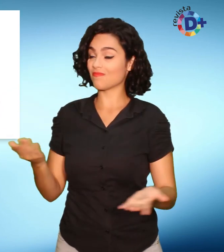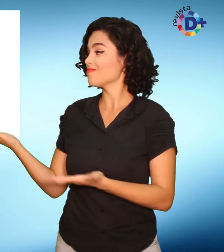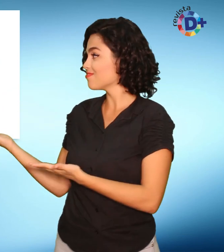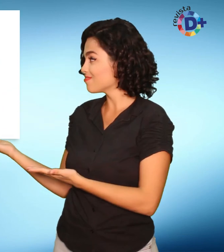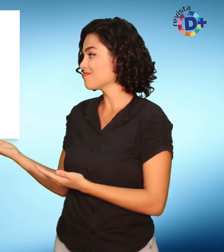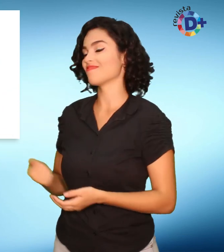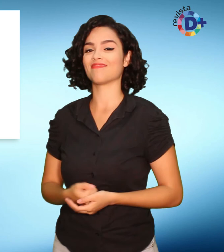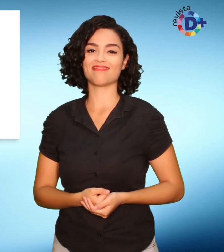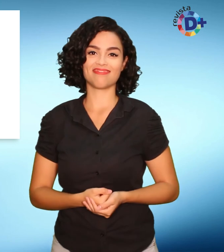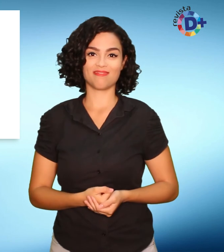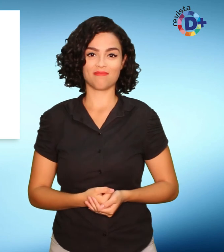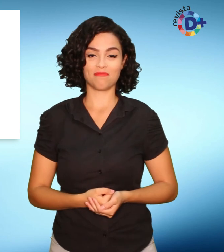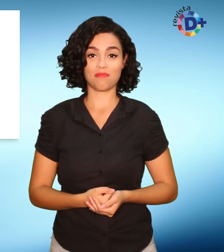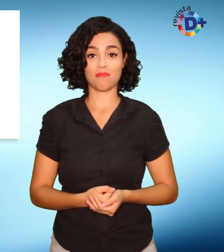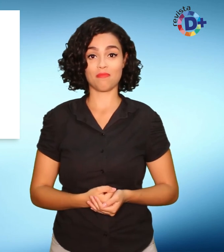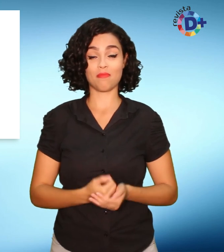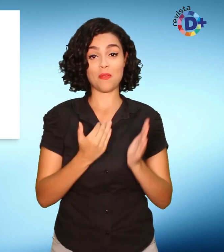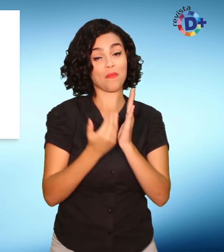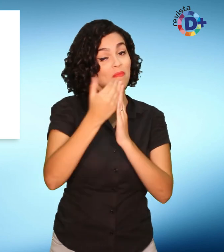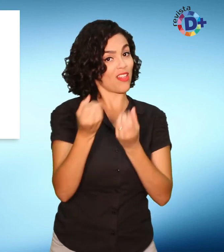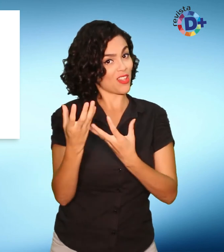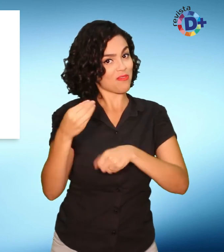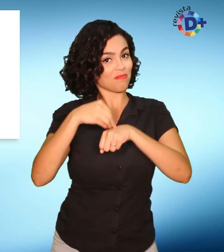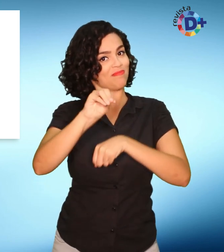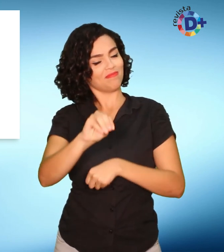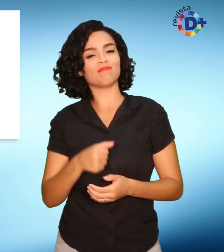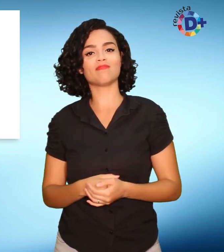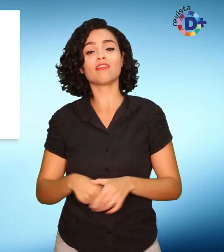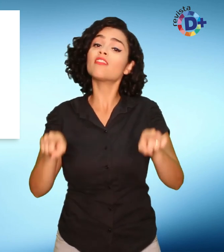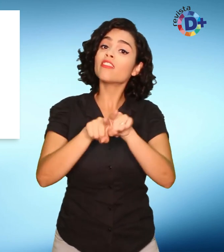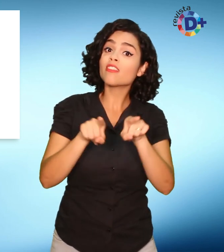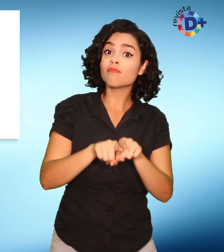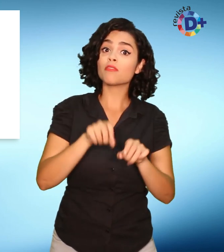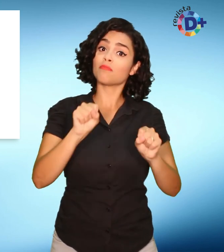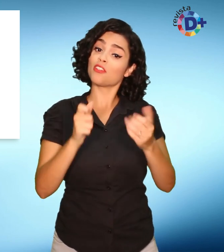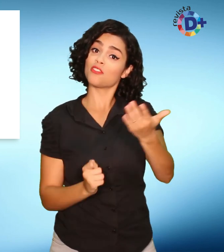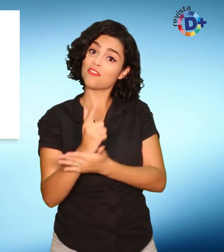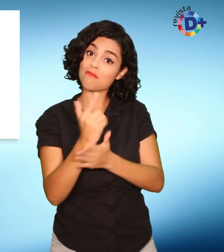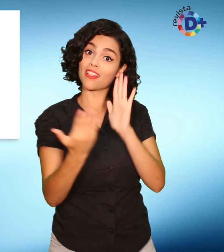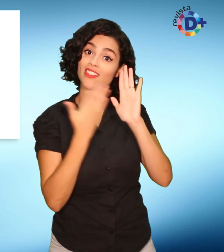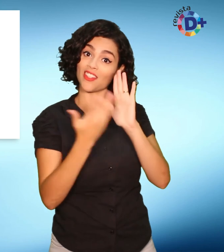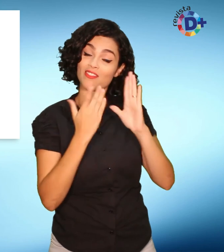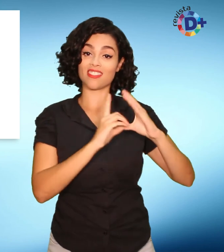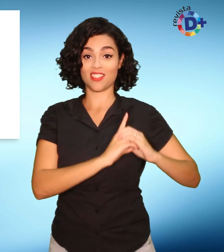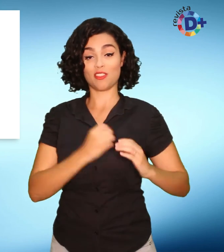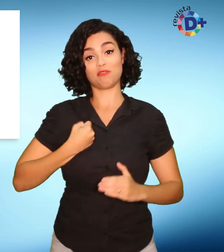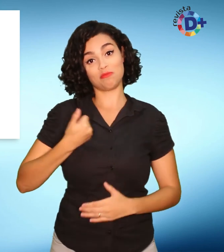drogas com esses sox pontocom para mais informações e não deixe de adquirir a edição